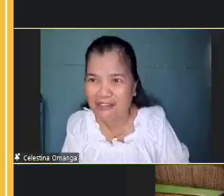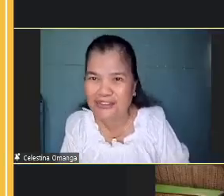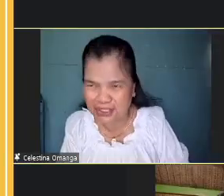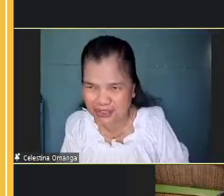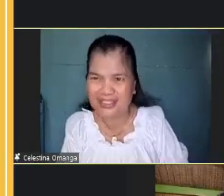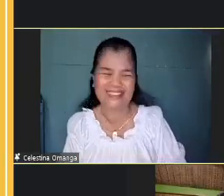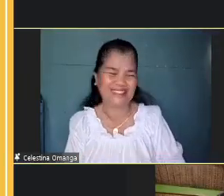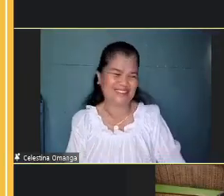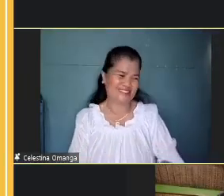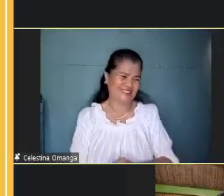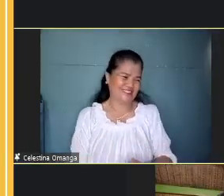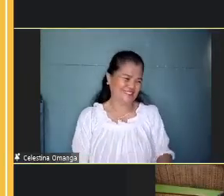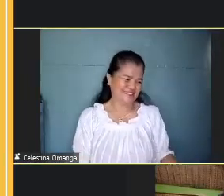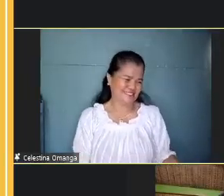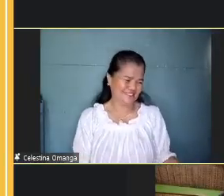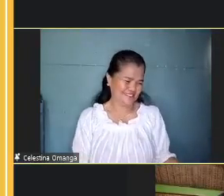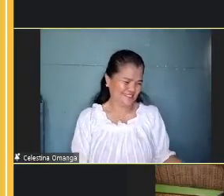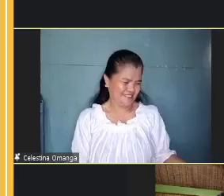good afternoon.